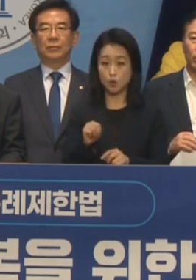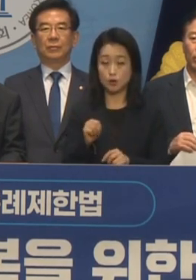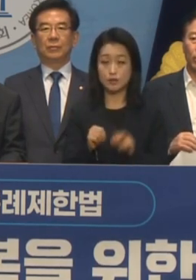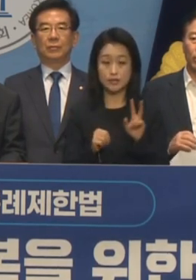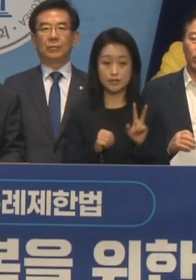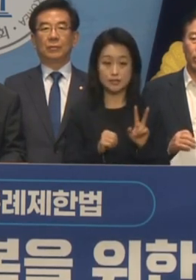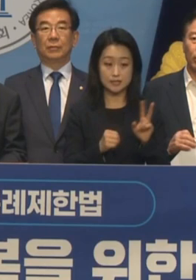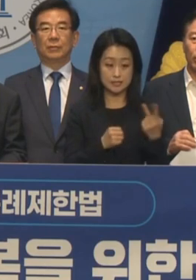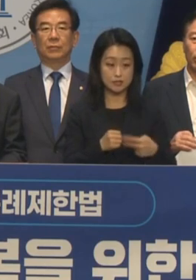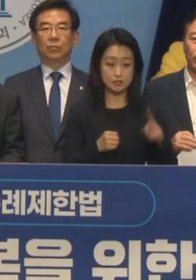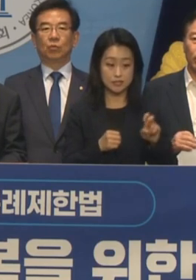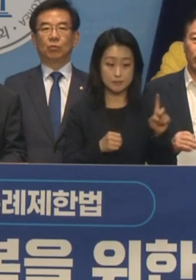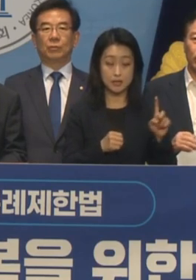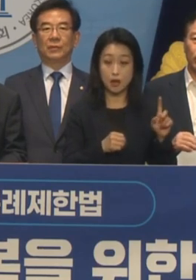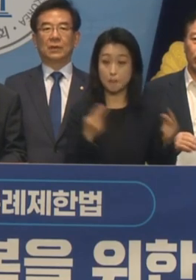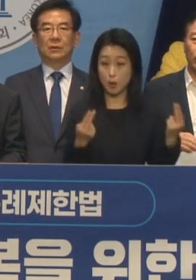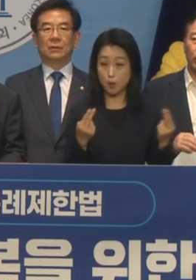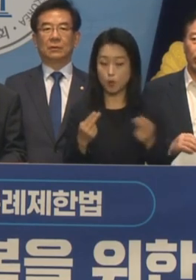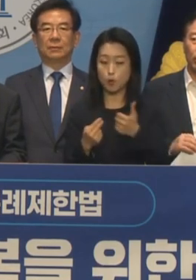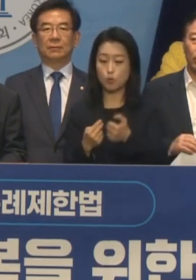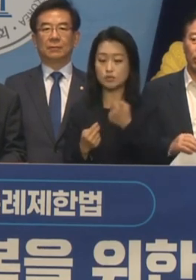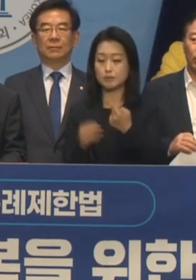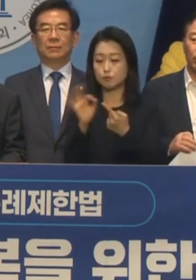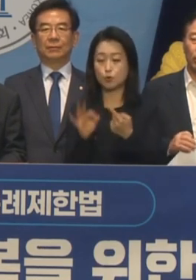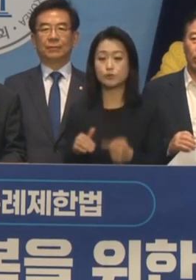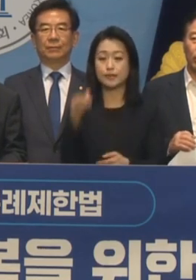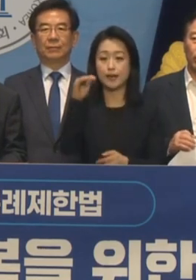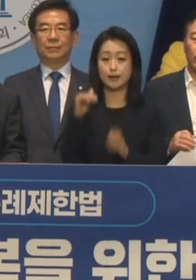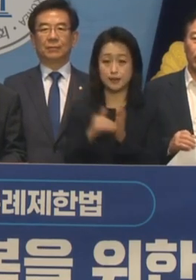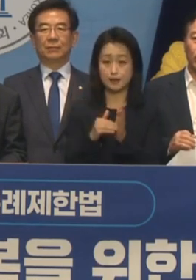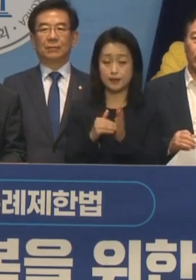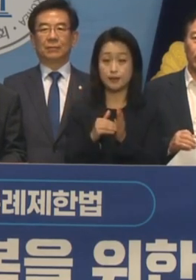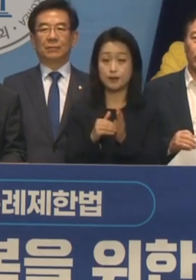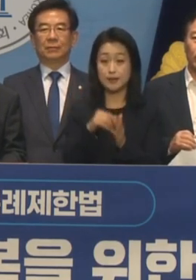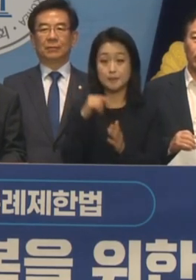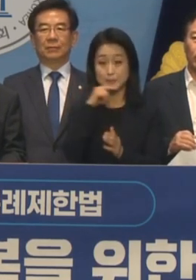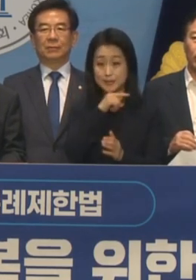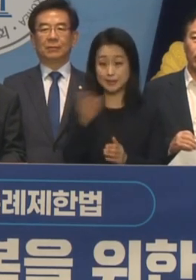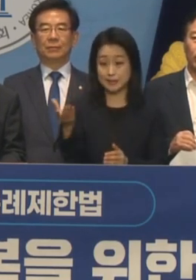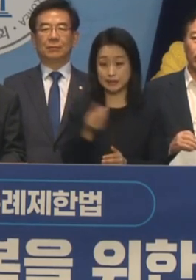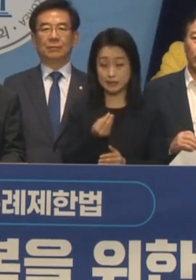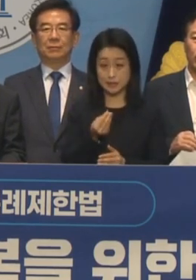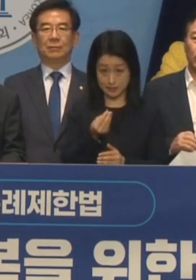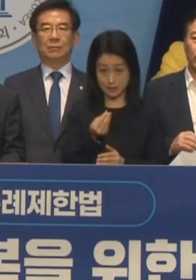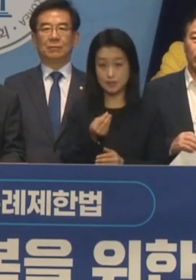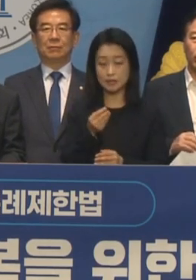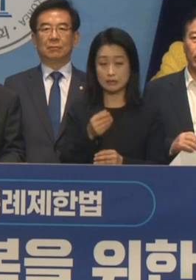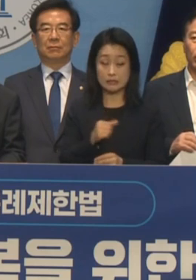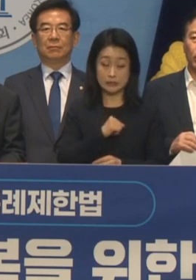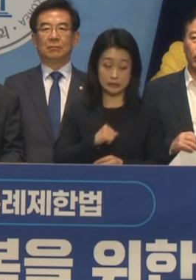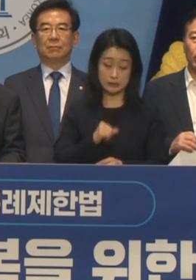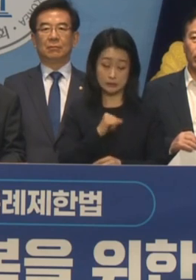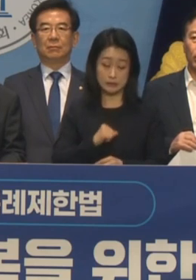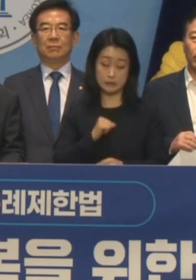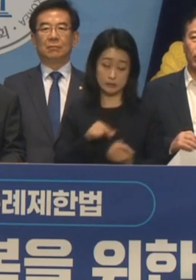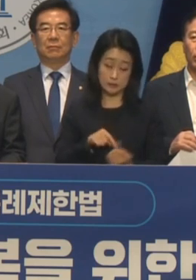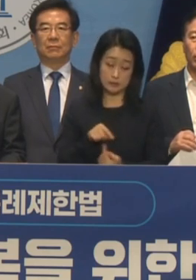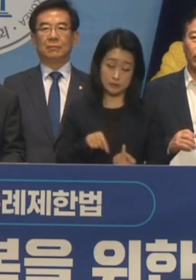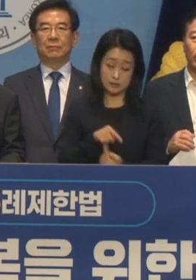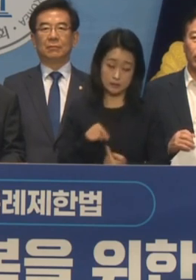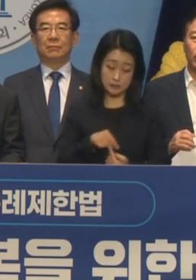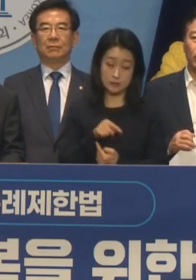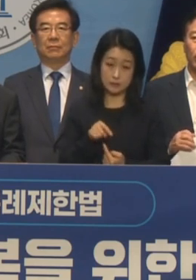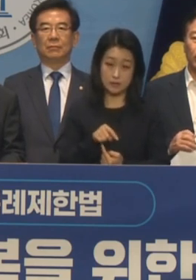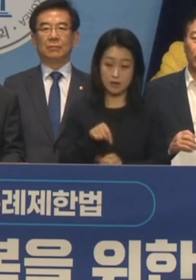1분기 대비 52.5%가 증가하면서 빚을 내서 버티는 소상공인들도 지금